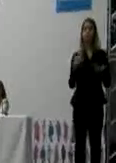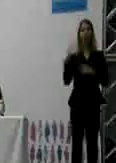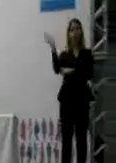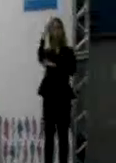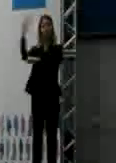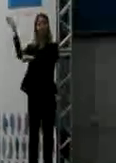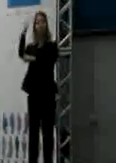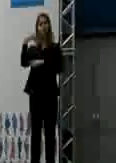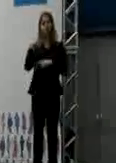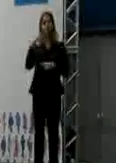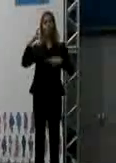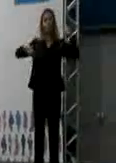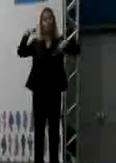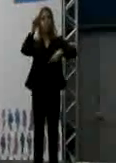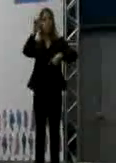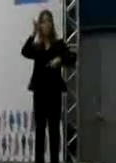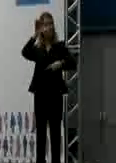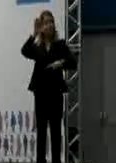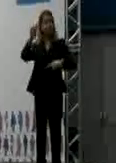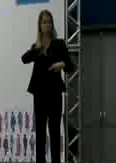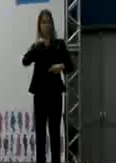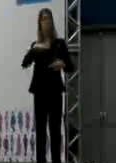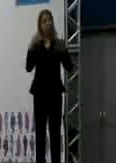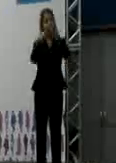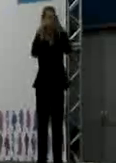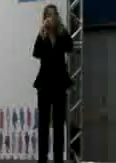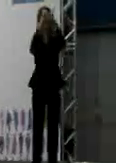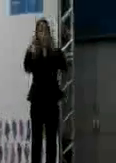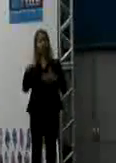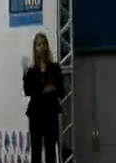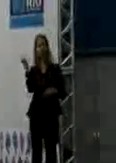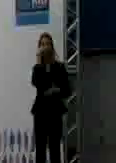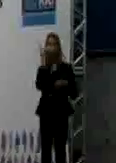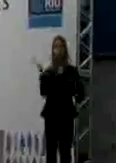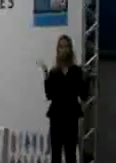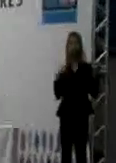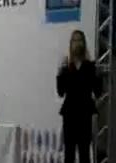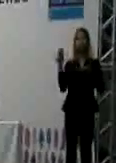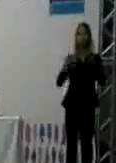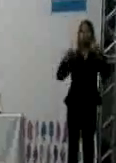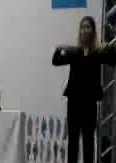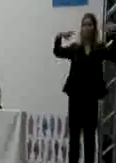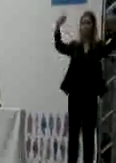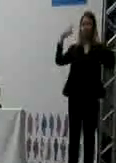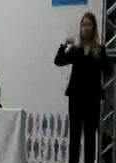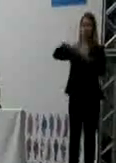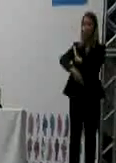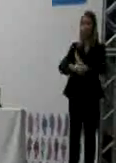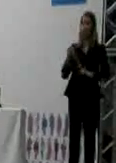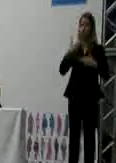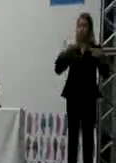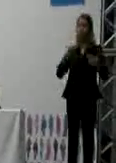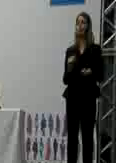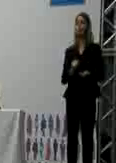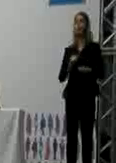bandeiras polêmicas e defender com coragem bandeiras que muitas vezes exigem um debate mais profundo. Né? E